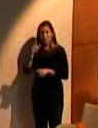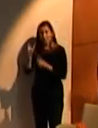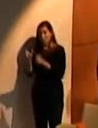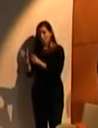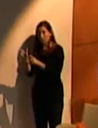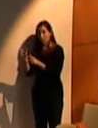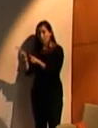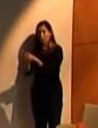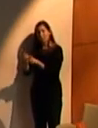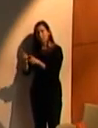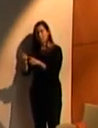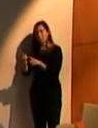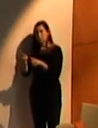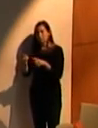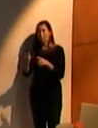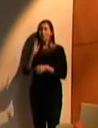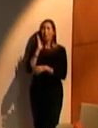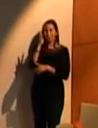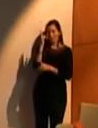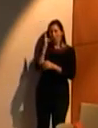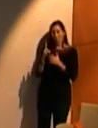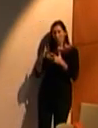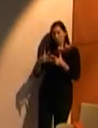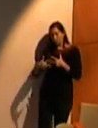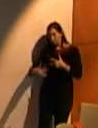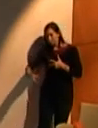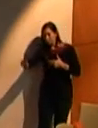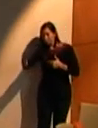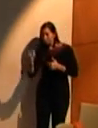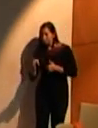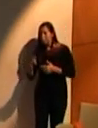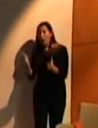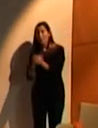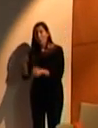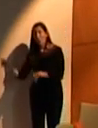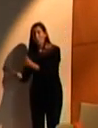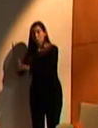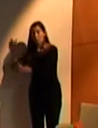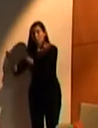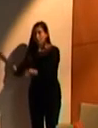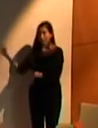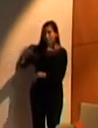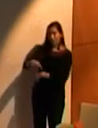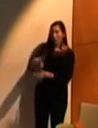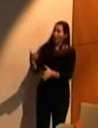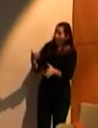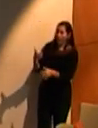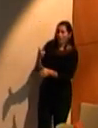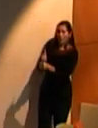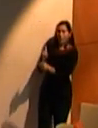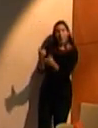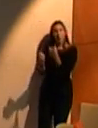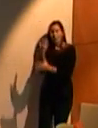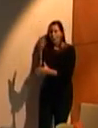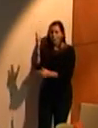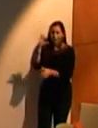d'avoir un regard neuf aussi sur ce qui avait été fait et puis de re-questionner certaines choses. Mais on était sur un temps très serré, donc on leur a beaucoup,